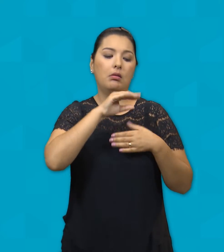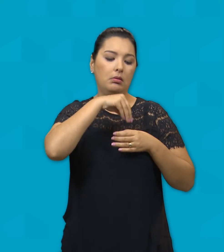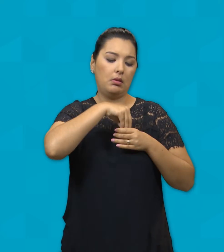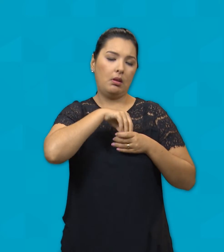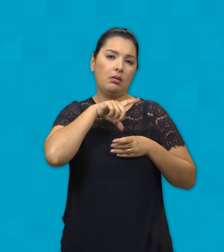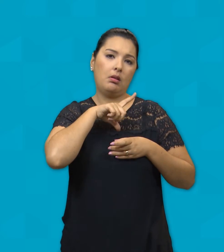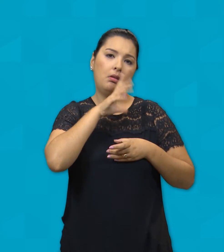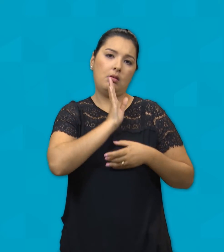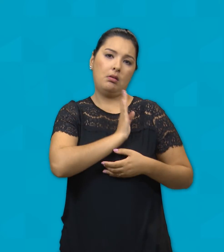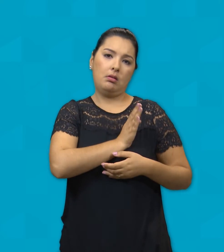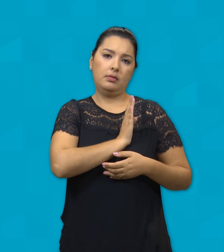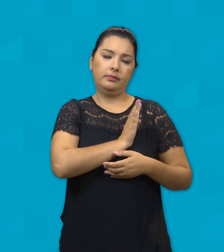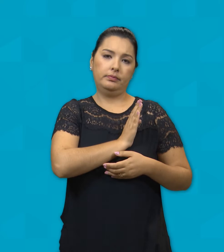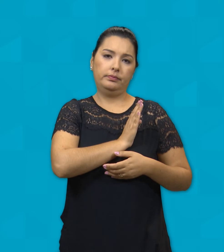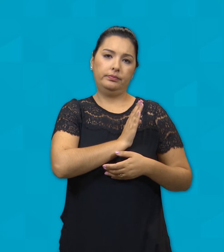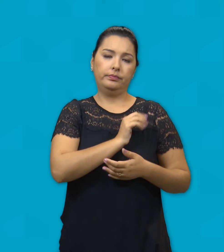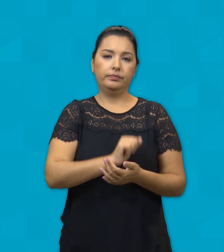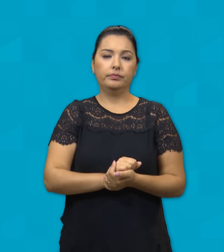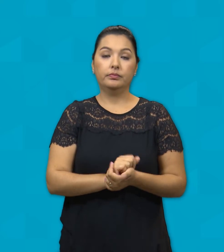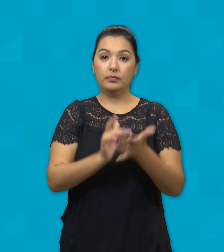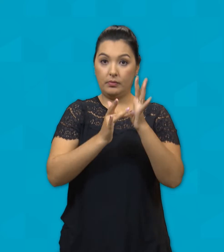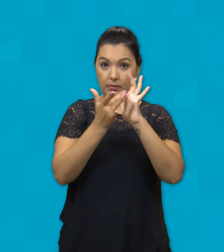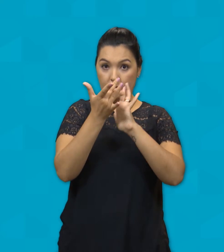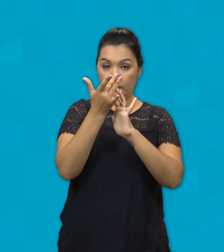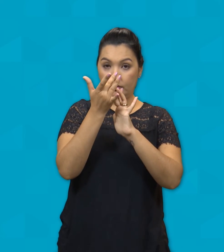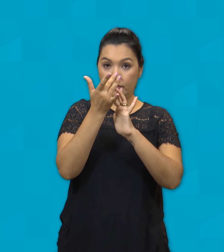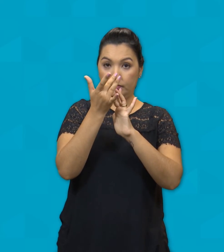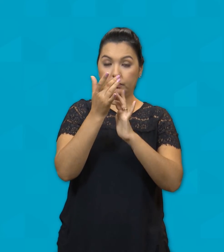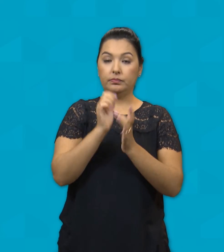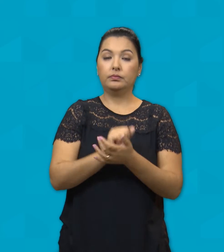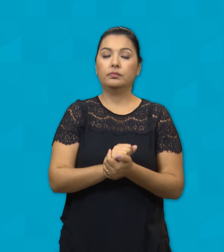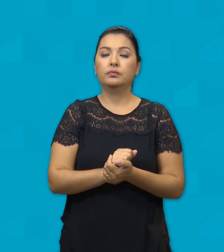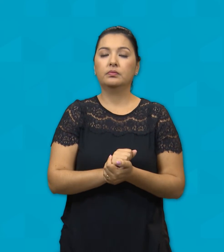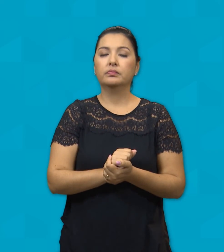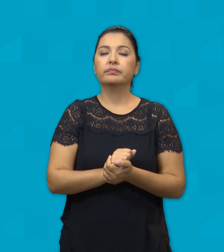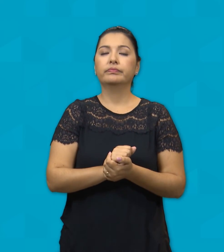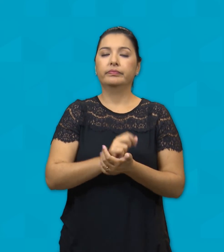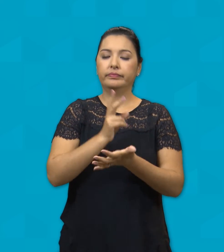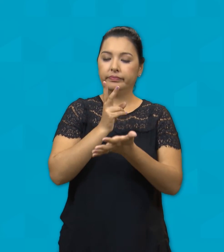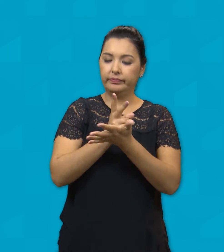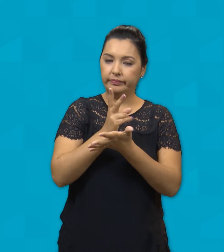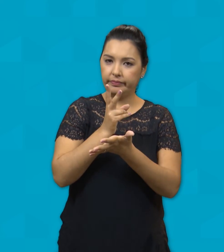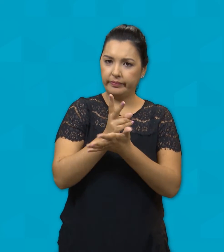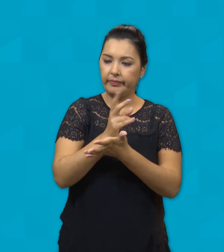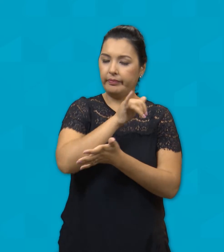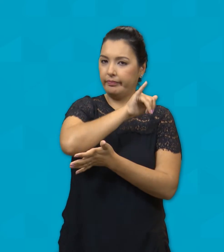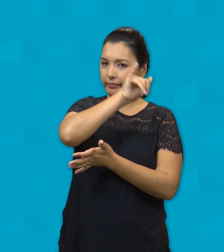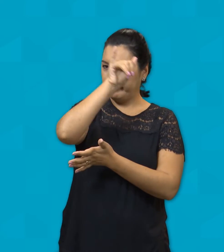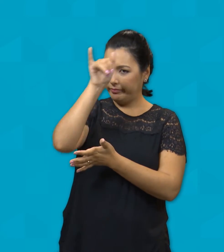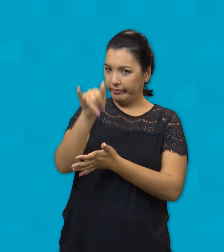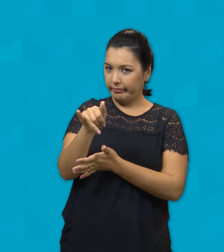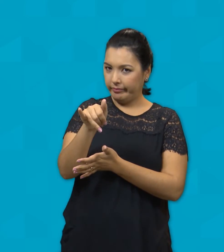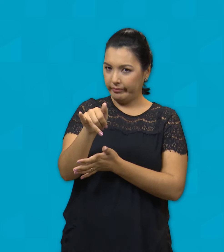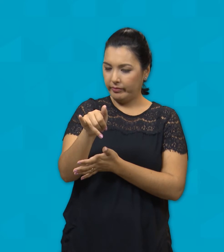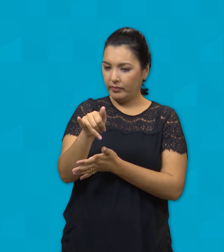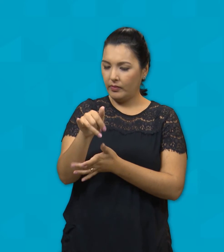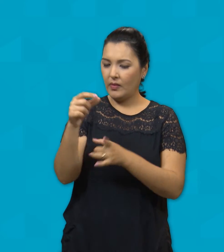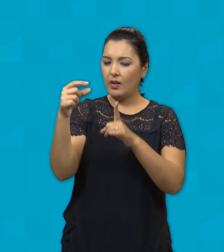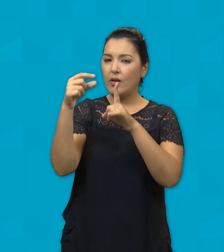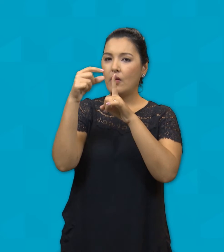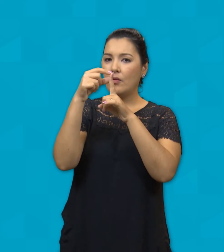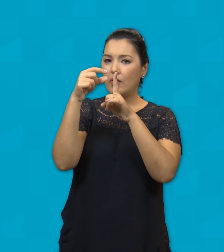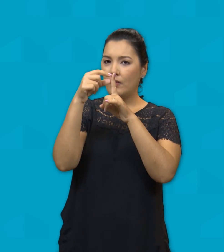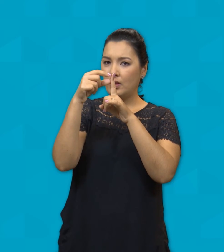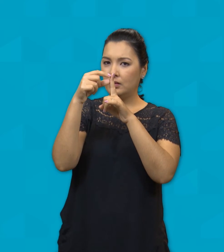carregavam em seus corações. Jesus mesmo vai dizer para eles uma frase do